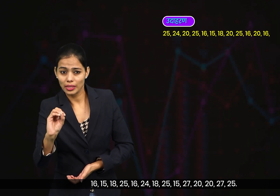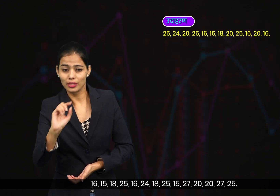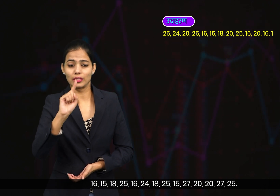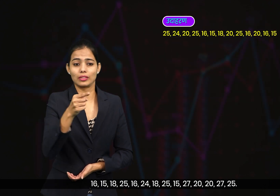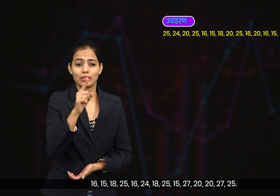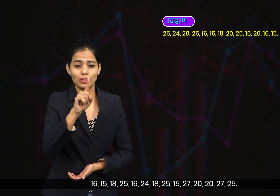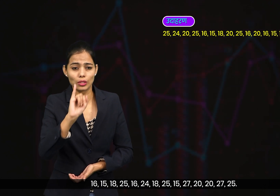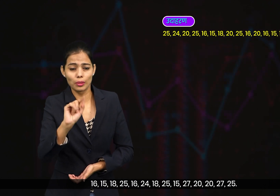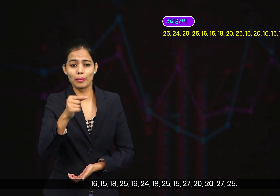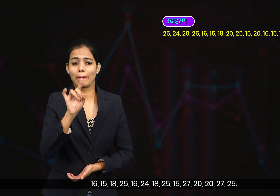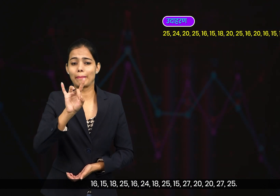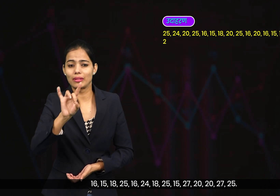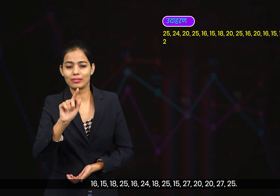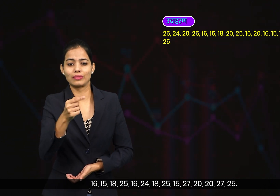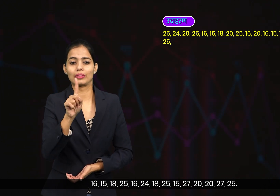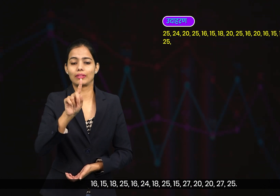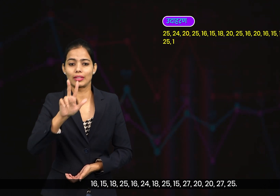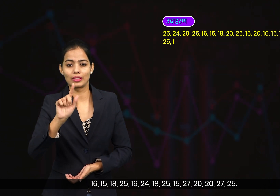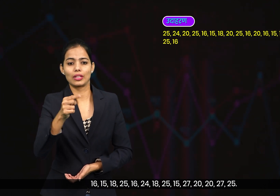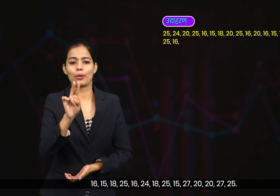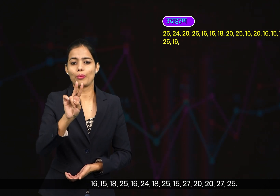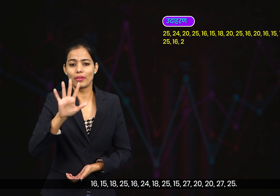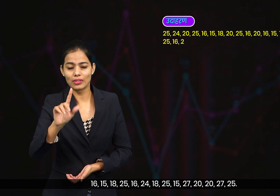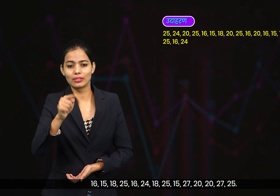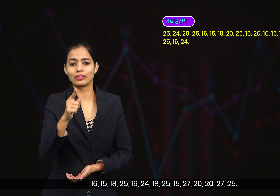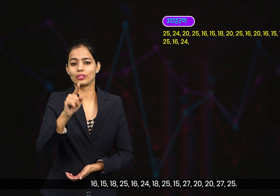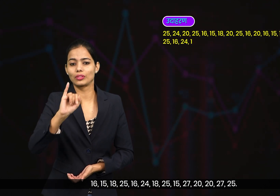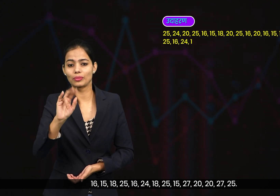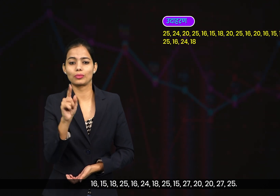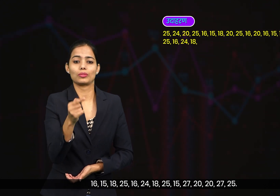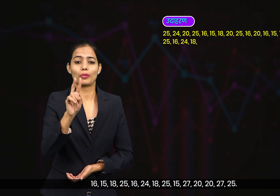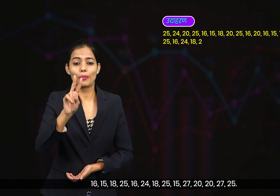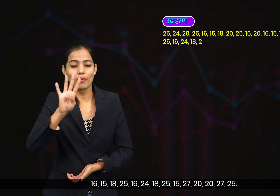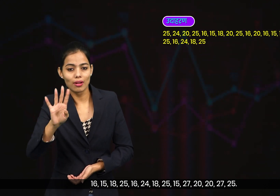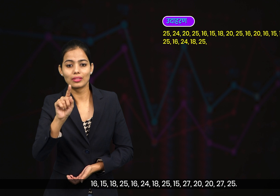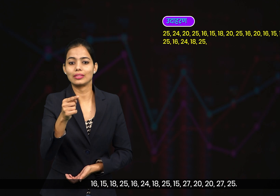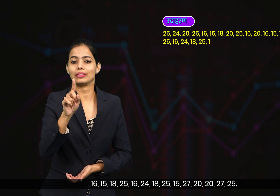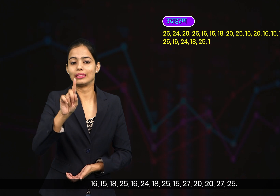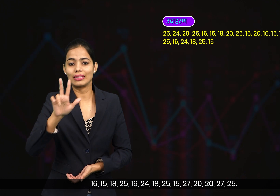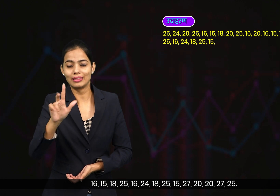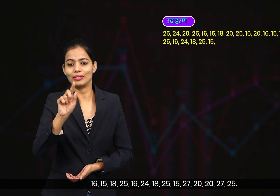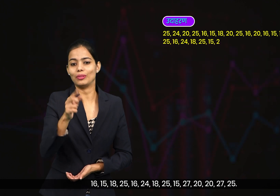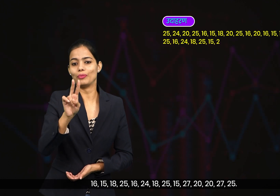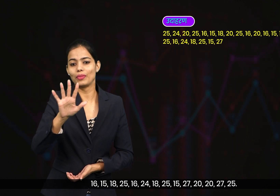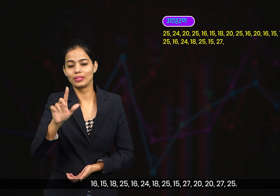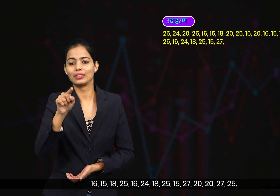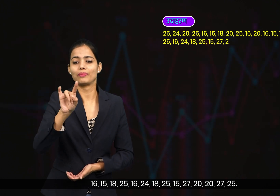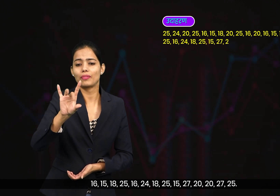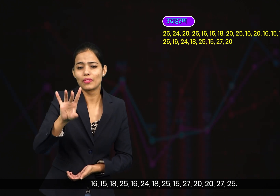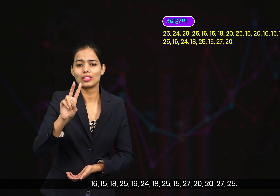16, 15, 18, 25, 16, 24, 18, 25, 15, 27, 20, 20,